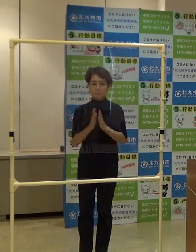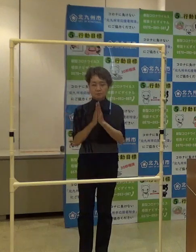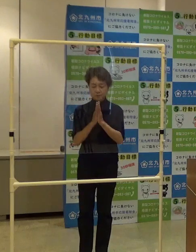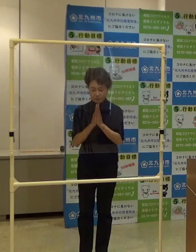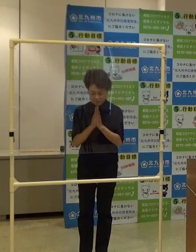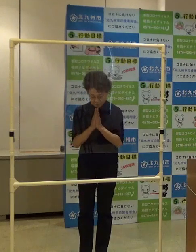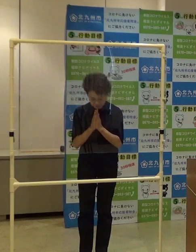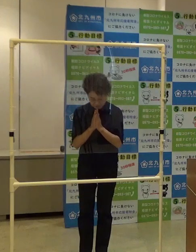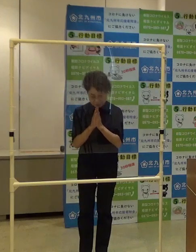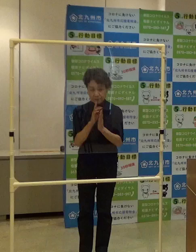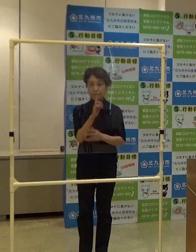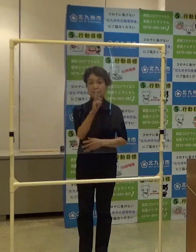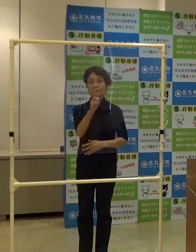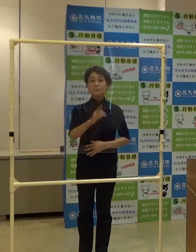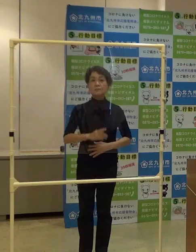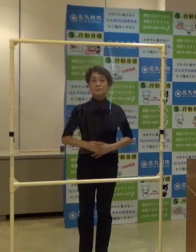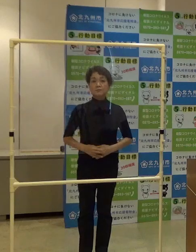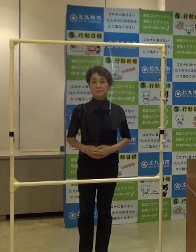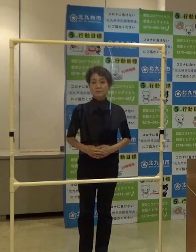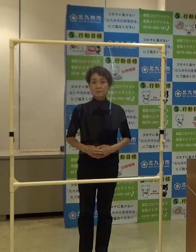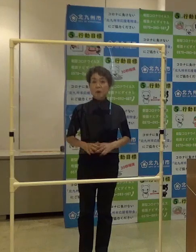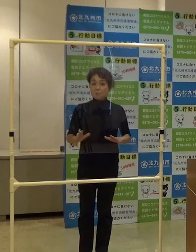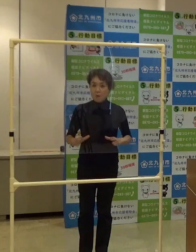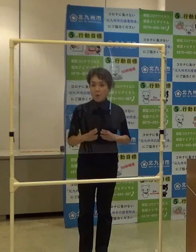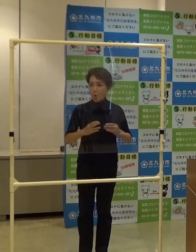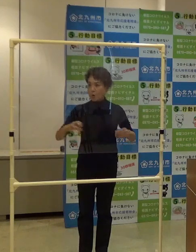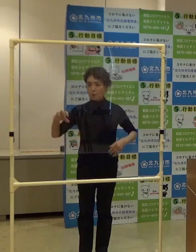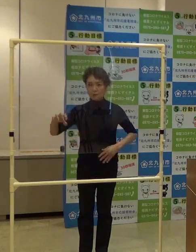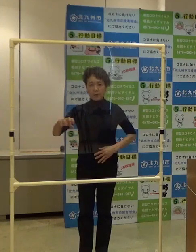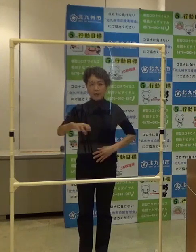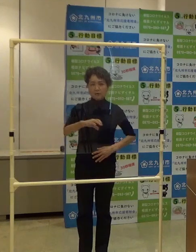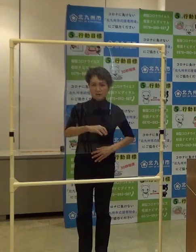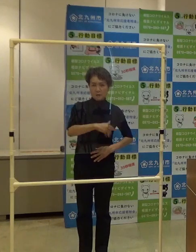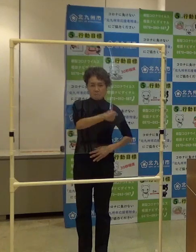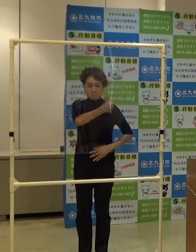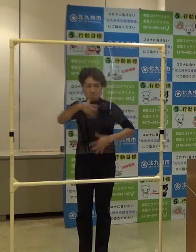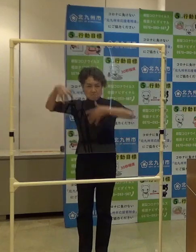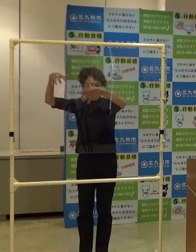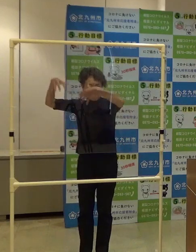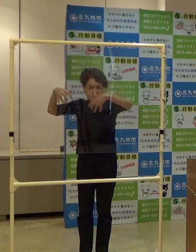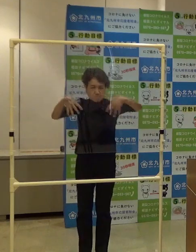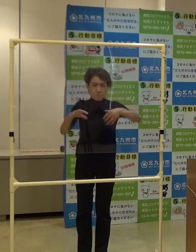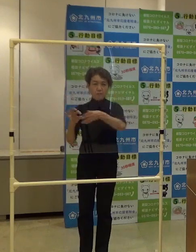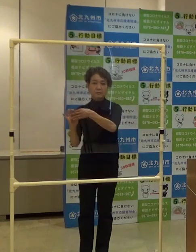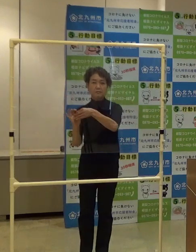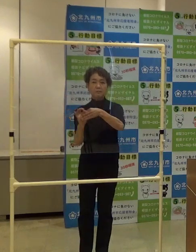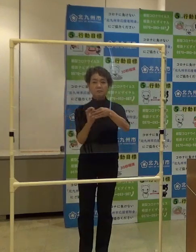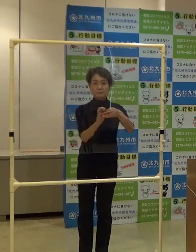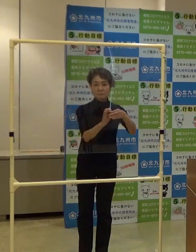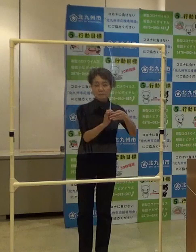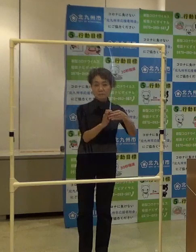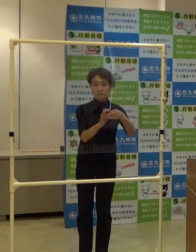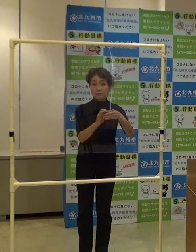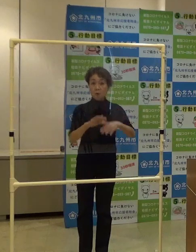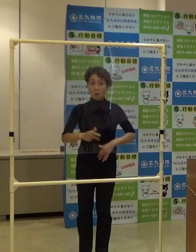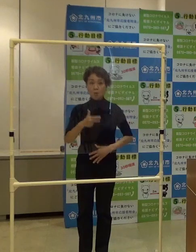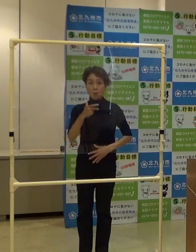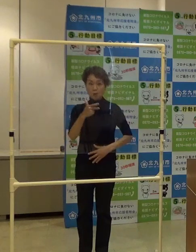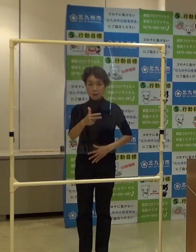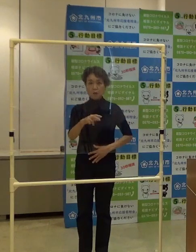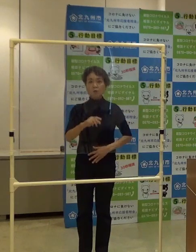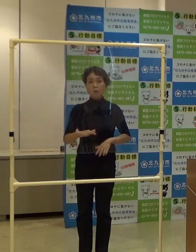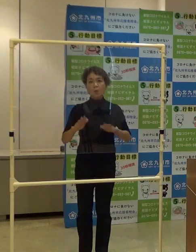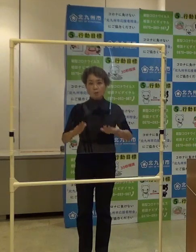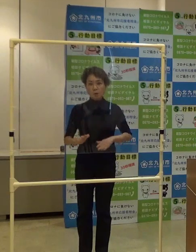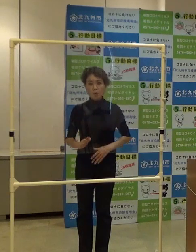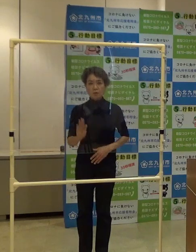祈りを申し上げます。今も日本各地で豪雨が続いております。また本市におきましても本日